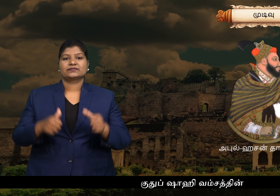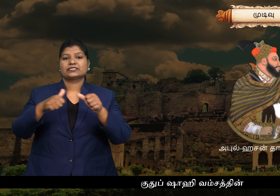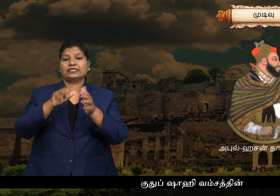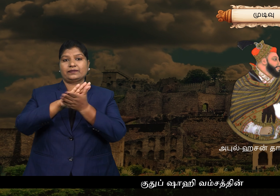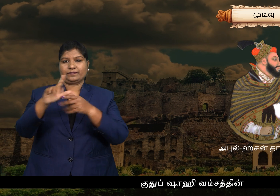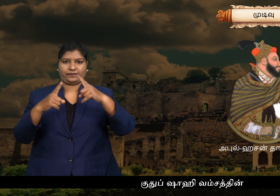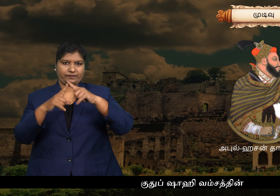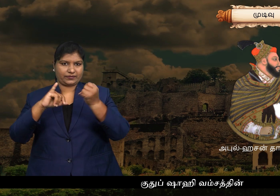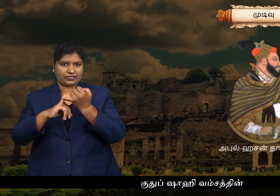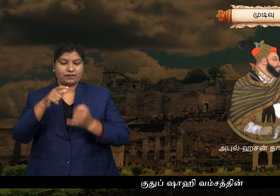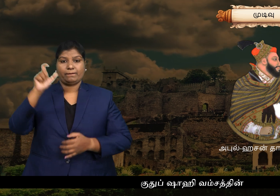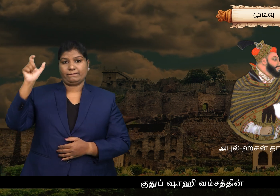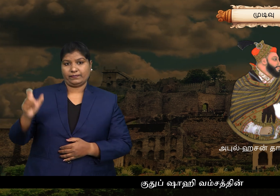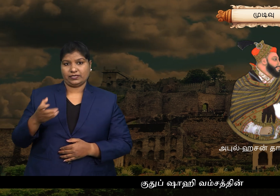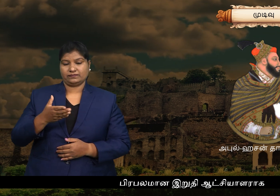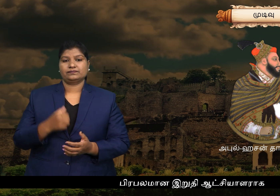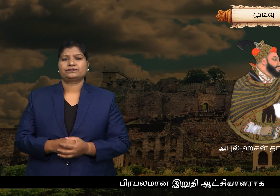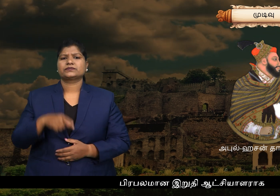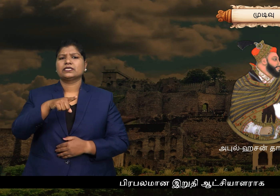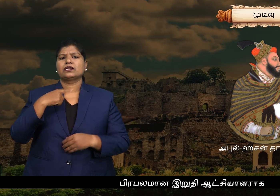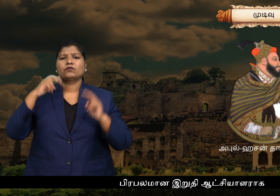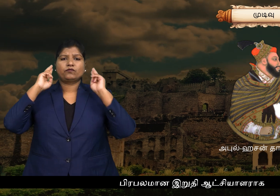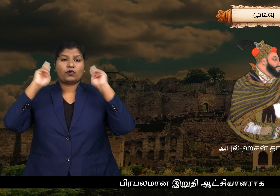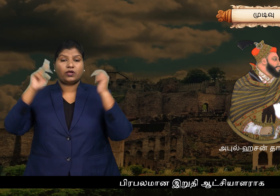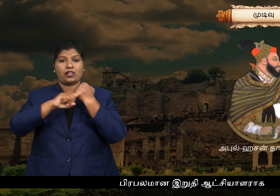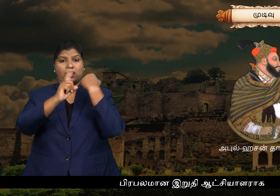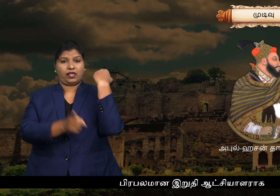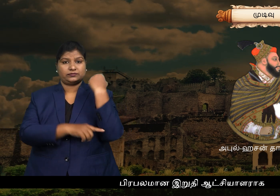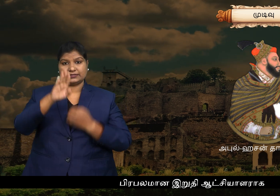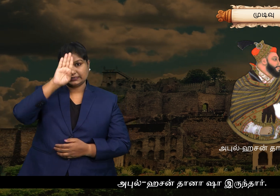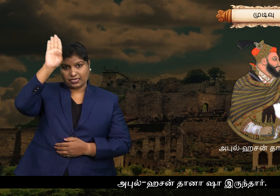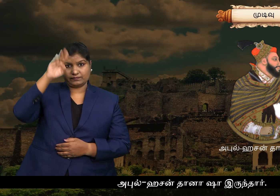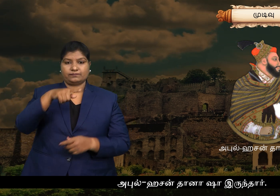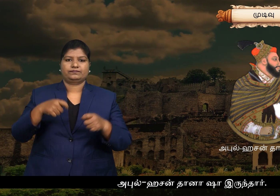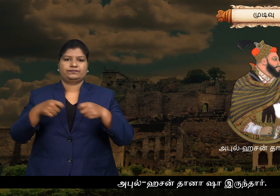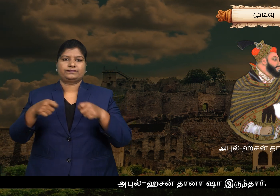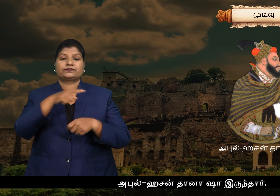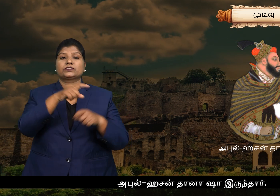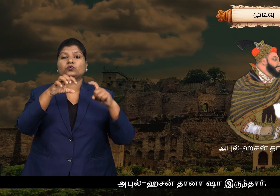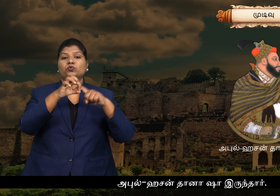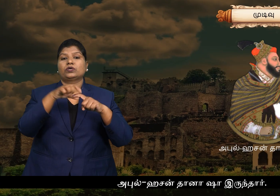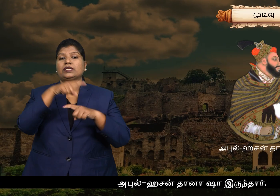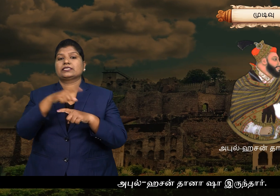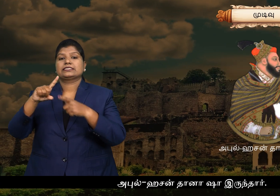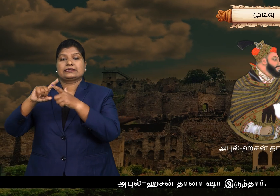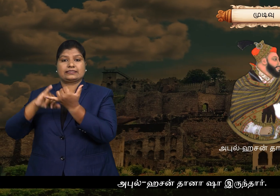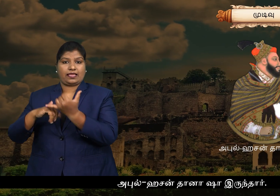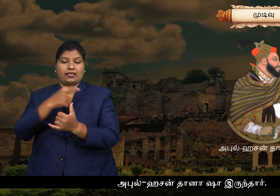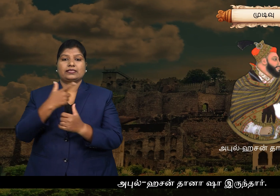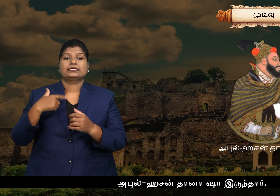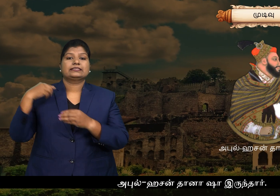குதுப் ஷாஹி வம்சத்தின் பிரபலமான இறுதி ஆட்சியாளராக அபுல் ஹசன் தானா ஷா